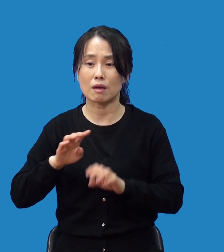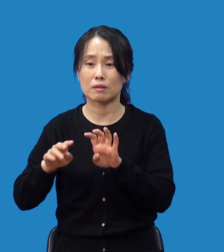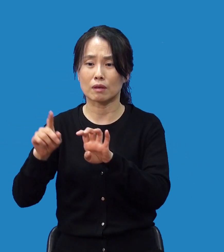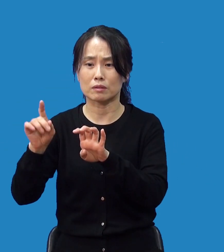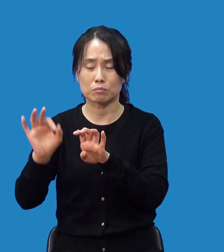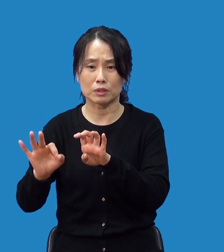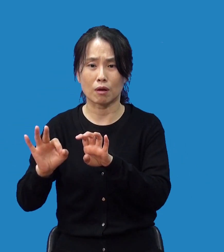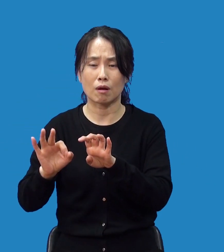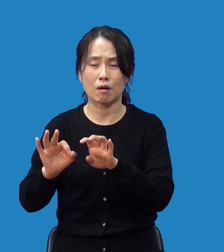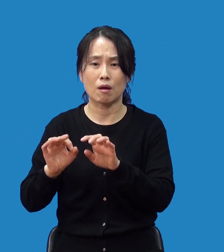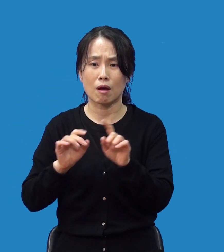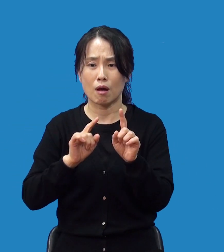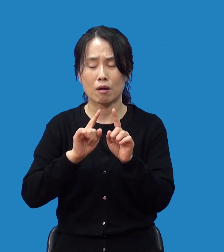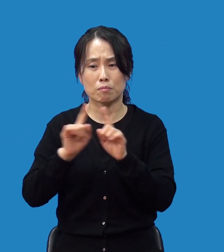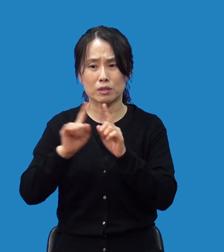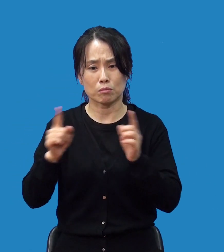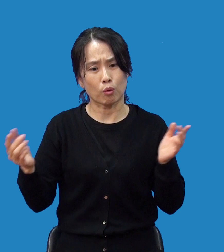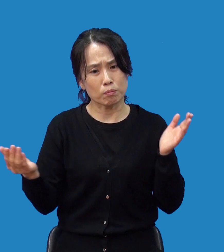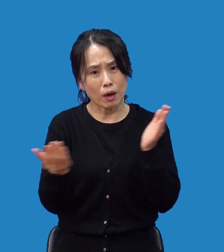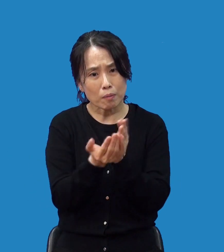정통한 사람이에요.